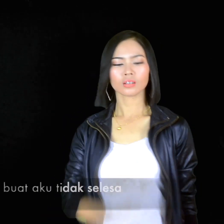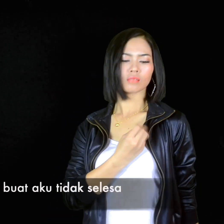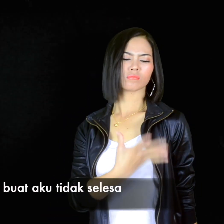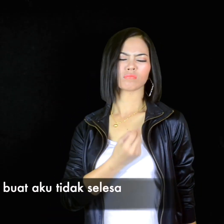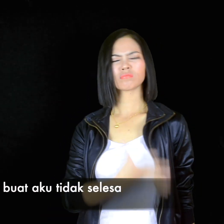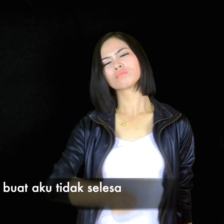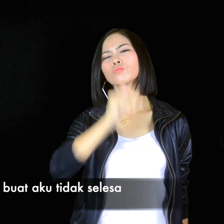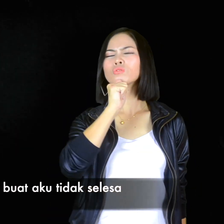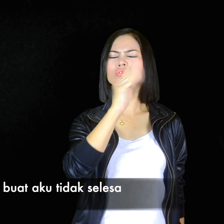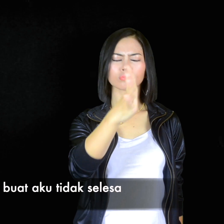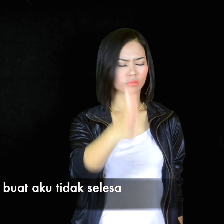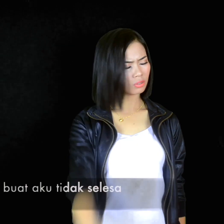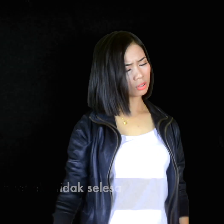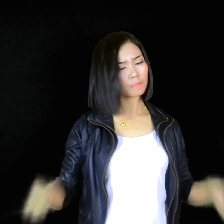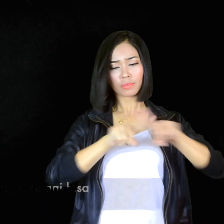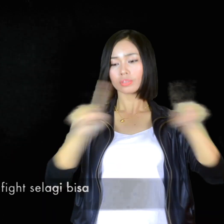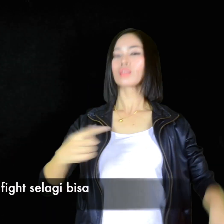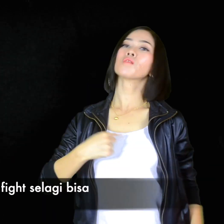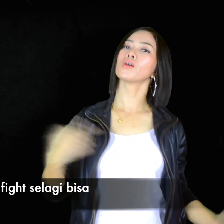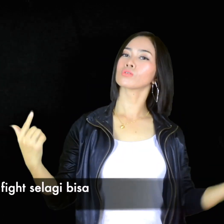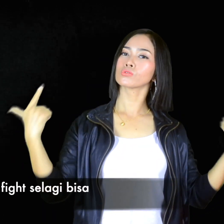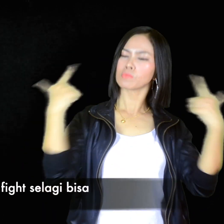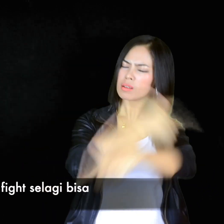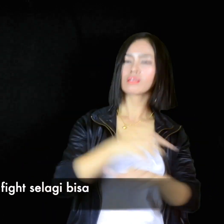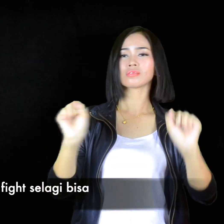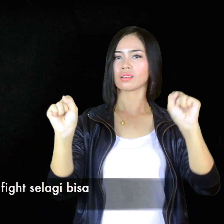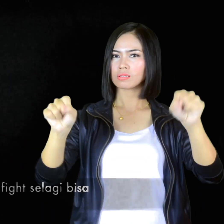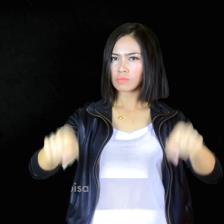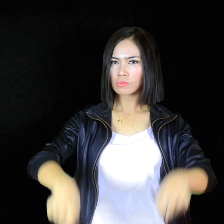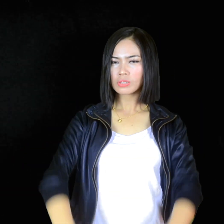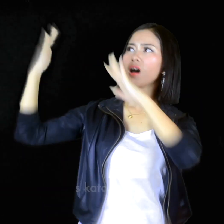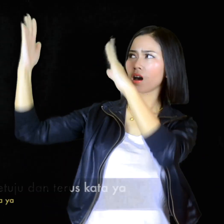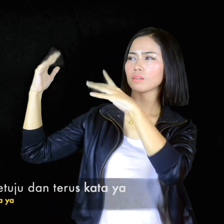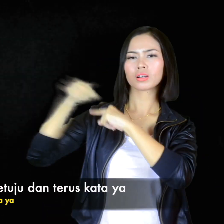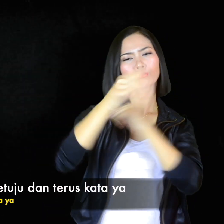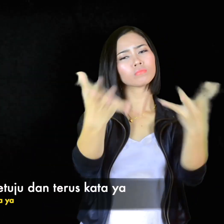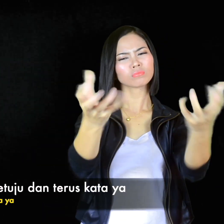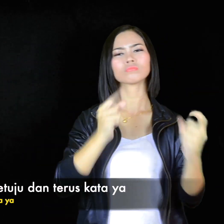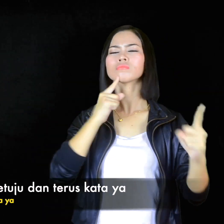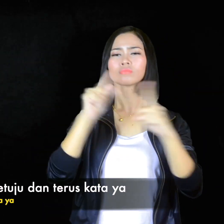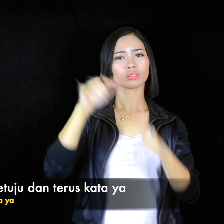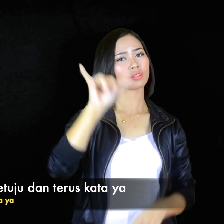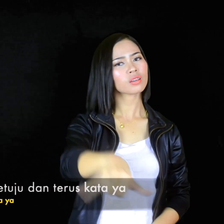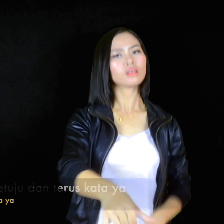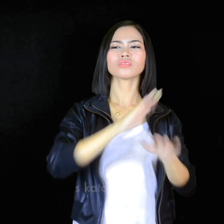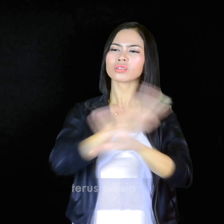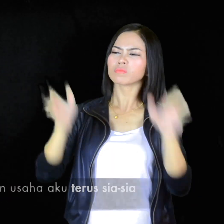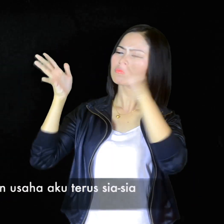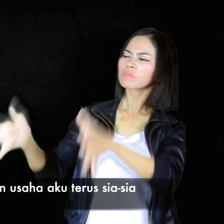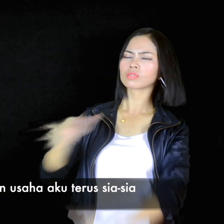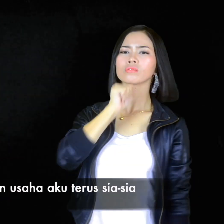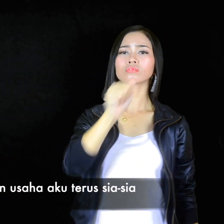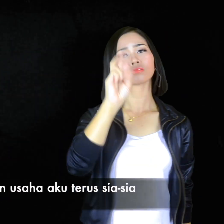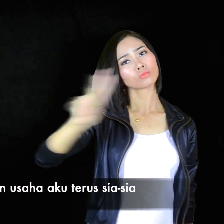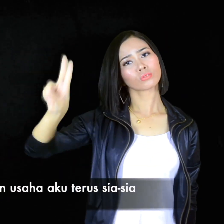Getar di dada buar Aku tidak selesa Tapi aku cuba fight Selagi aku bisa Harap kamu setuju Dan terus kata ya Jangan